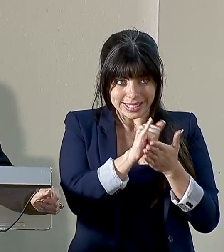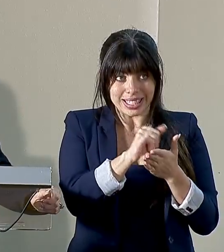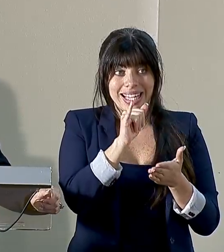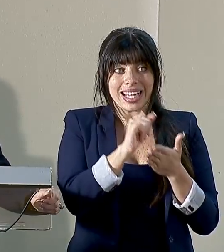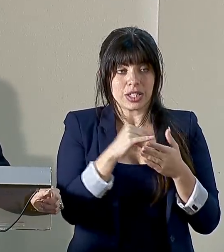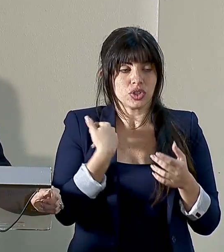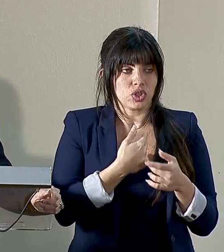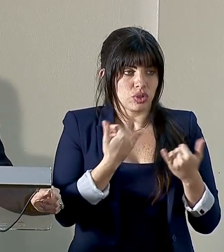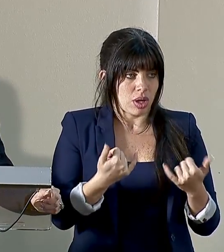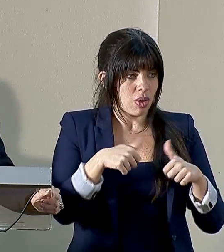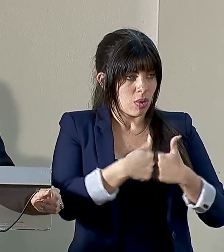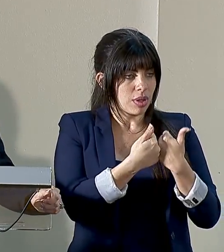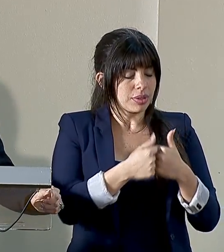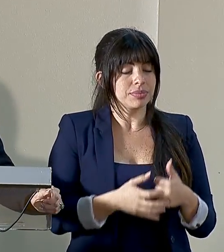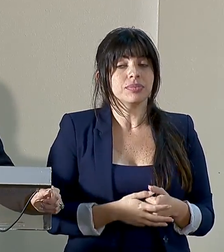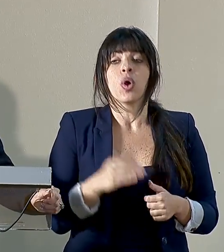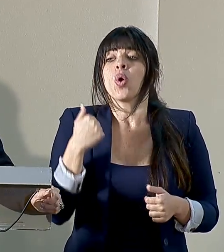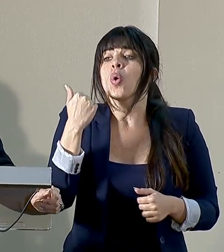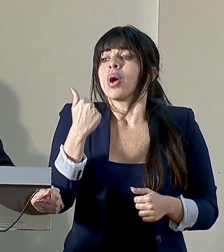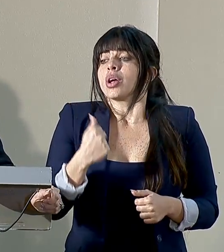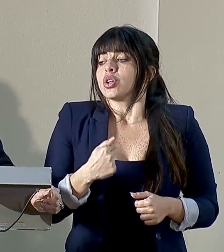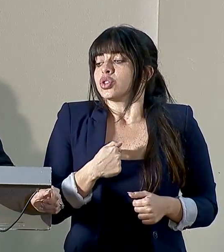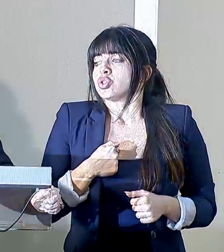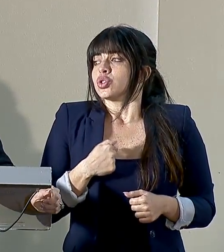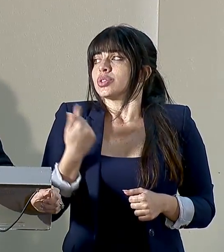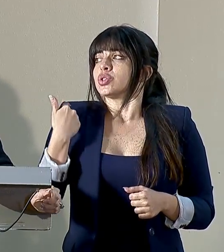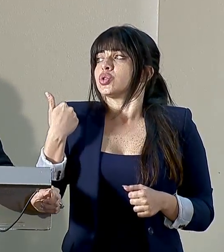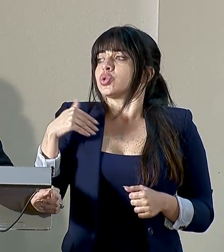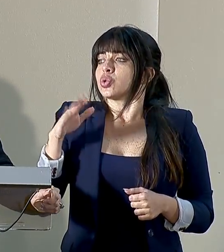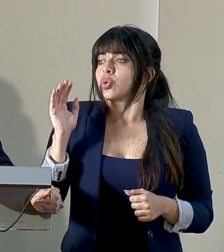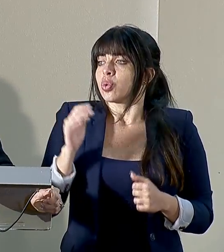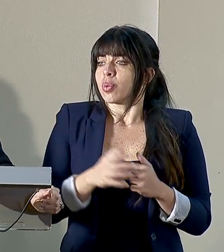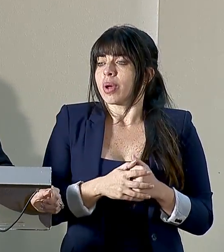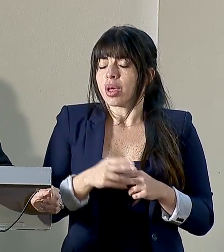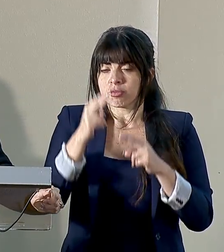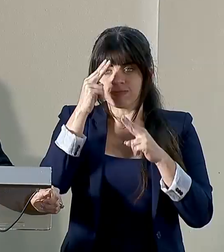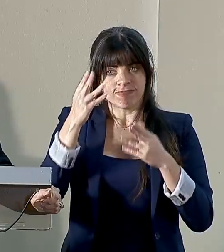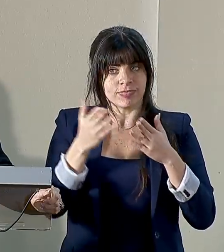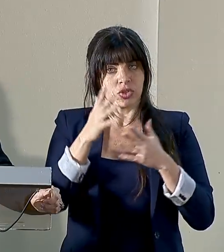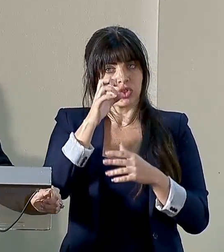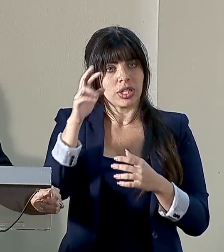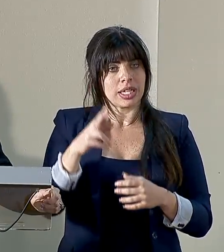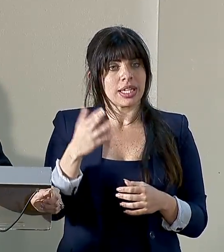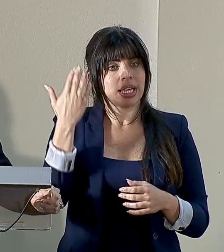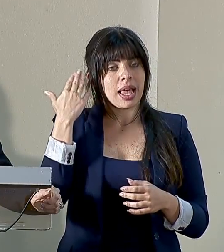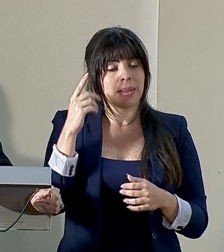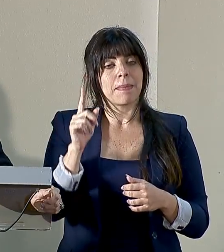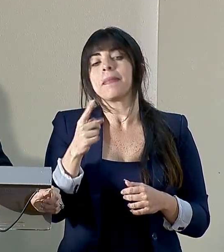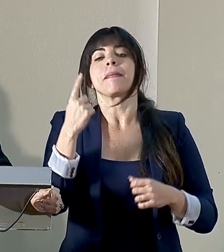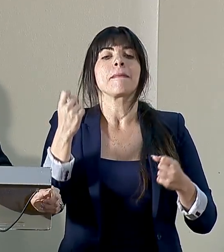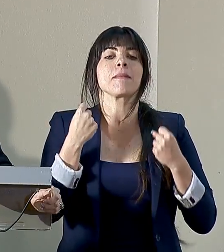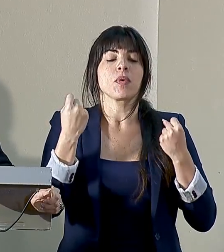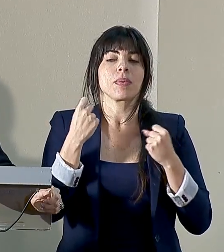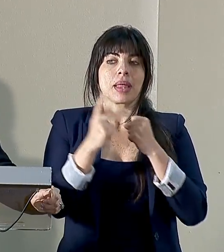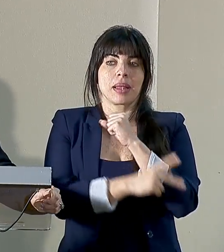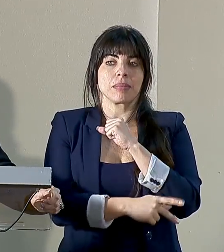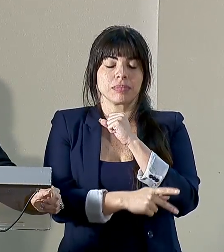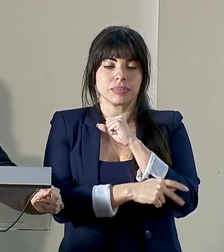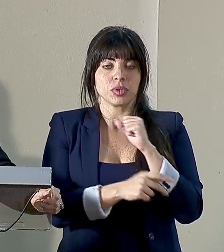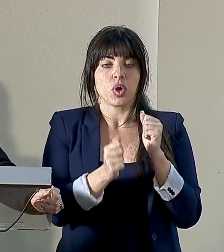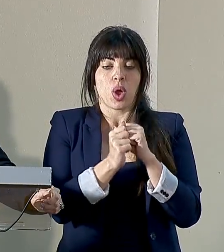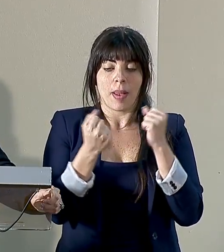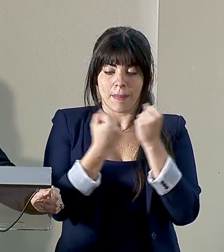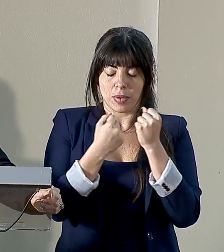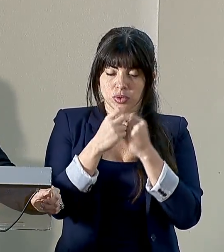lo que hoy nos reta. Cuando yo tuve el gran honor de servirle a Costa Rica desde el primer poder de la República, con